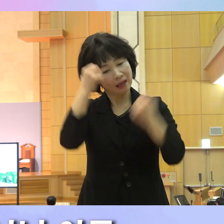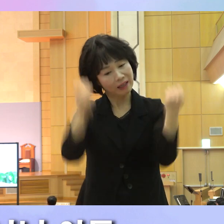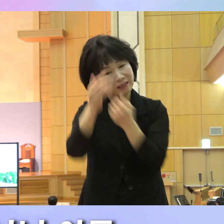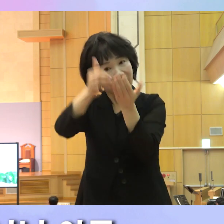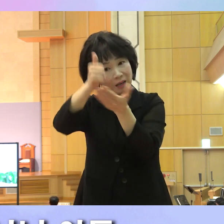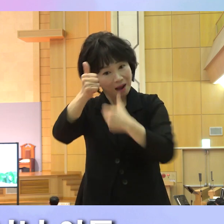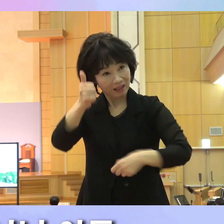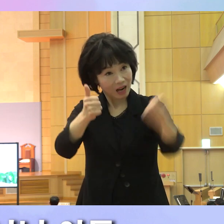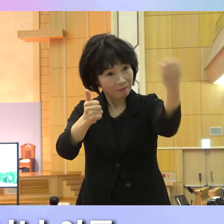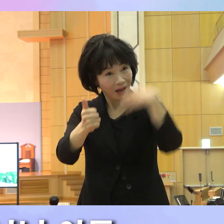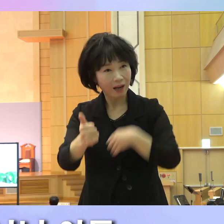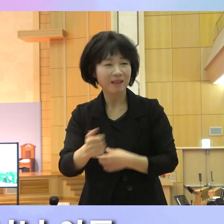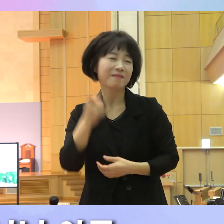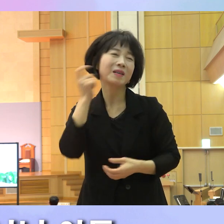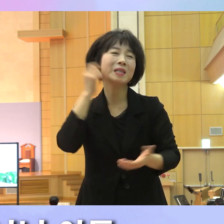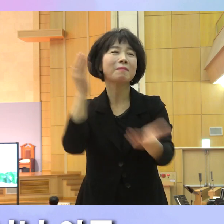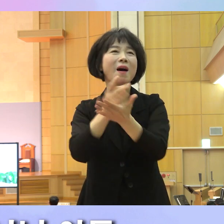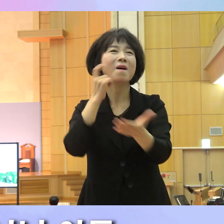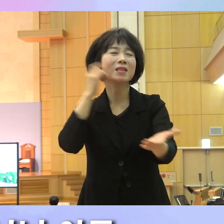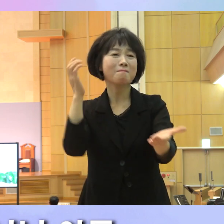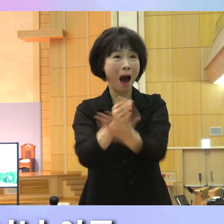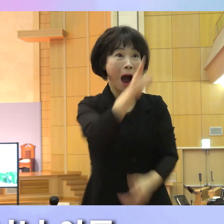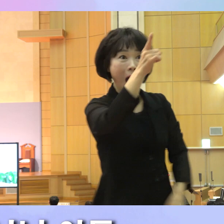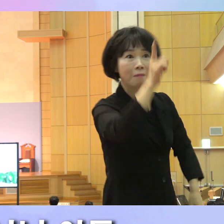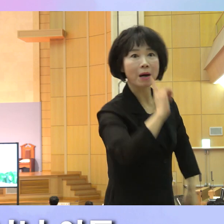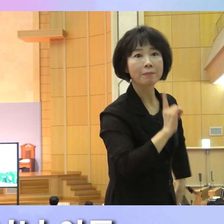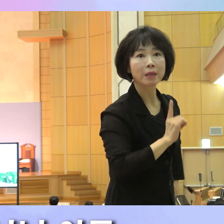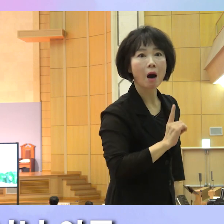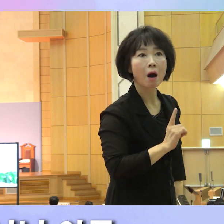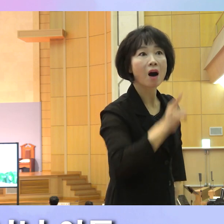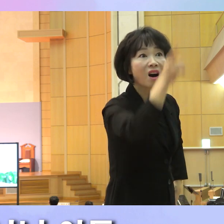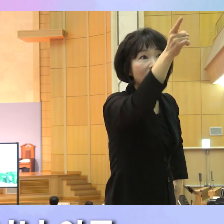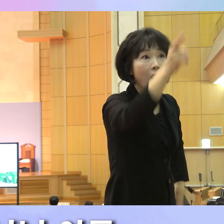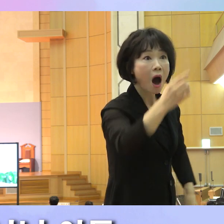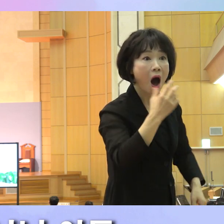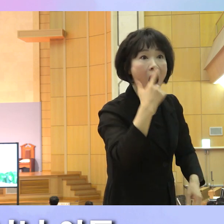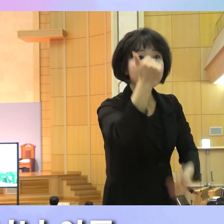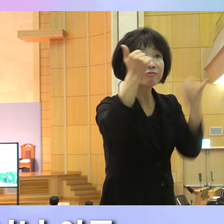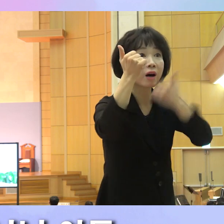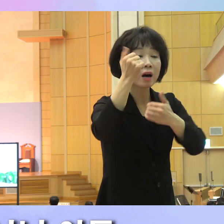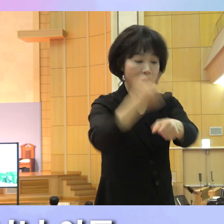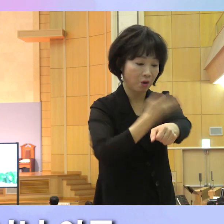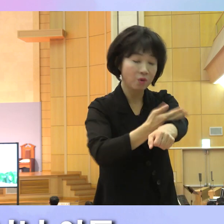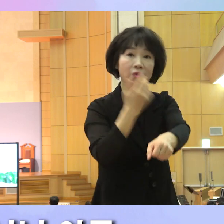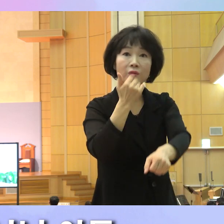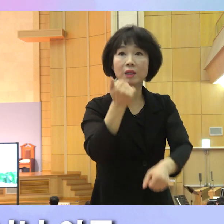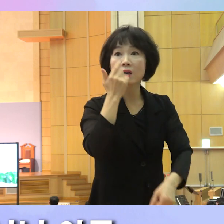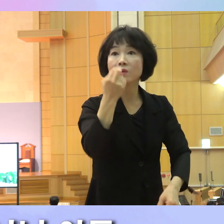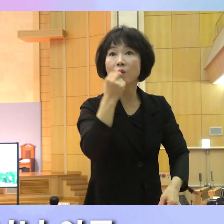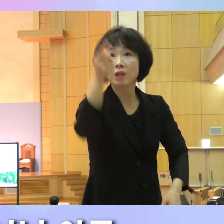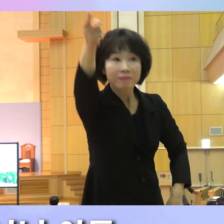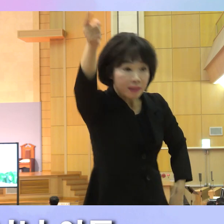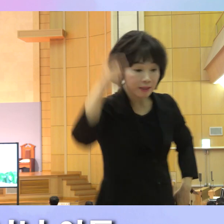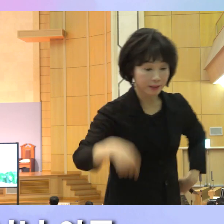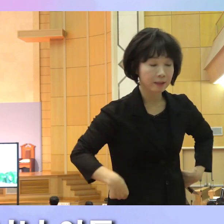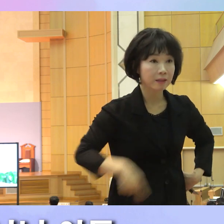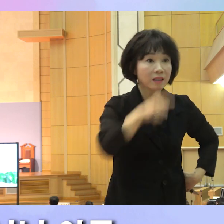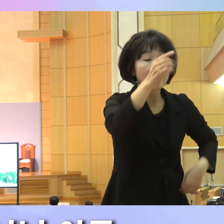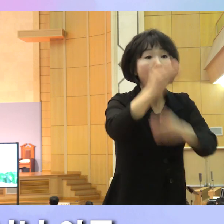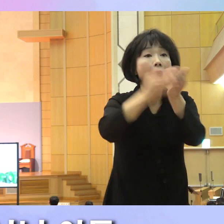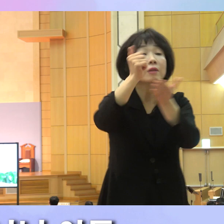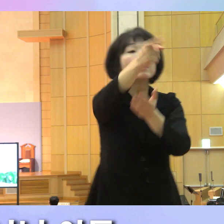아들이라고 말할 때, 아, 네가 무슨 소리 하는 거야? 너 하나님의 아들이 아니고 너